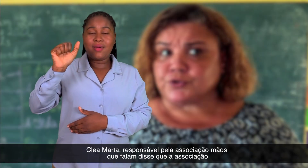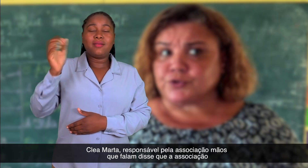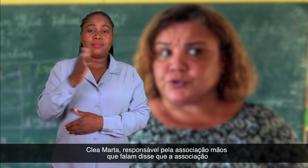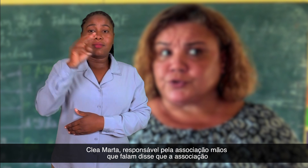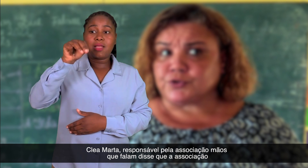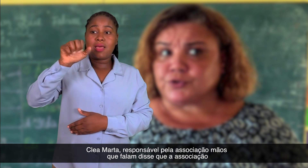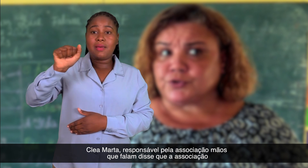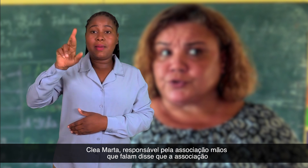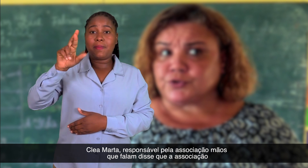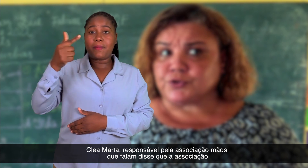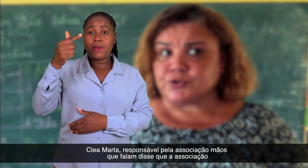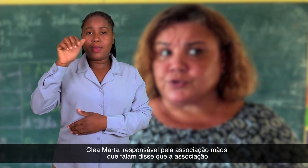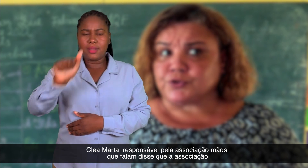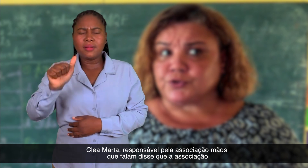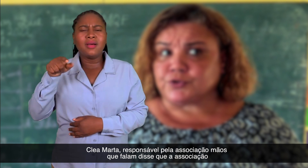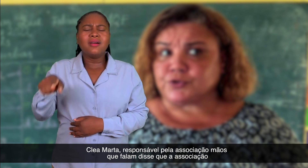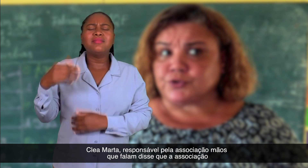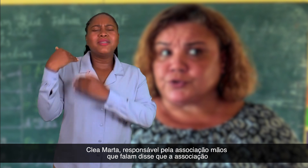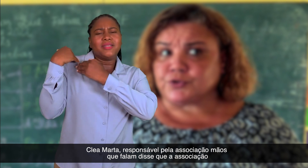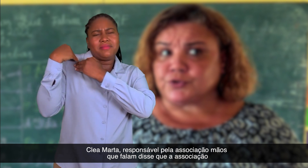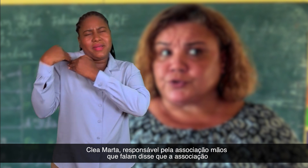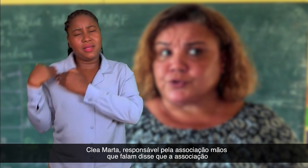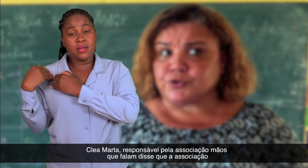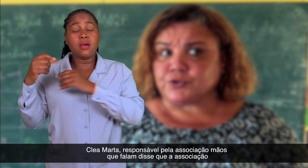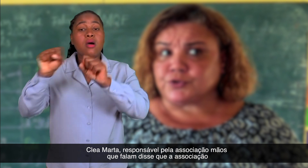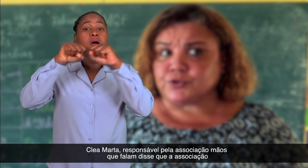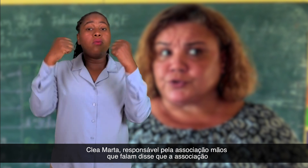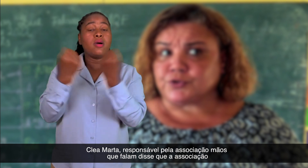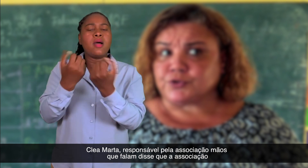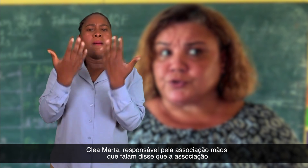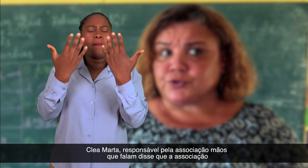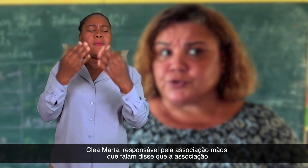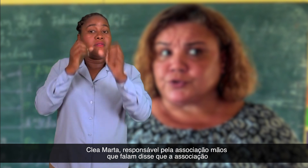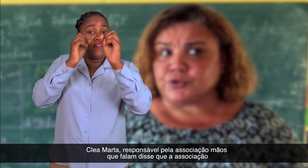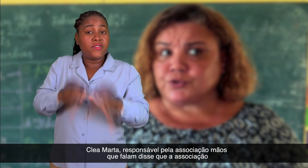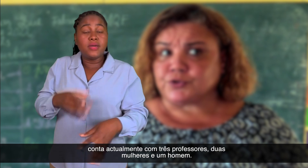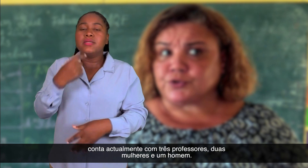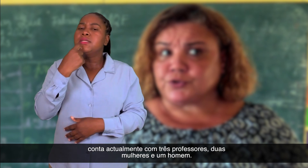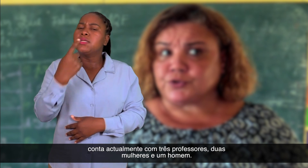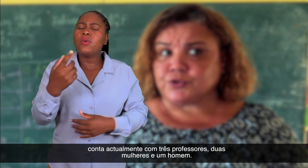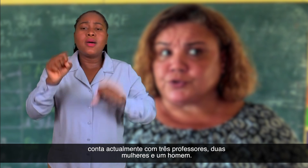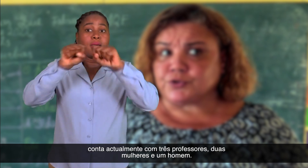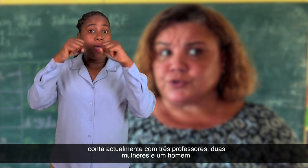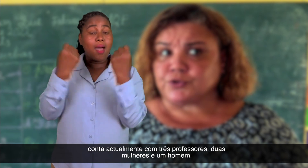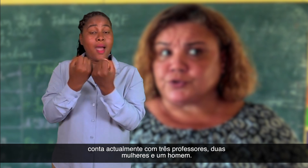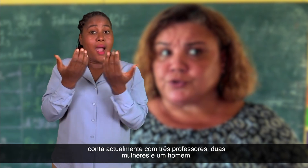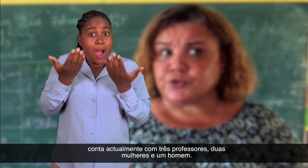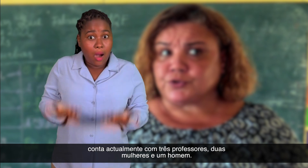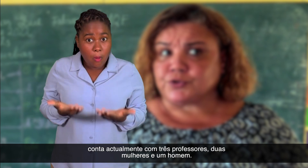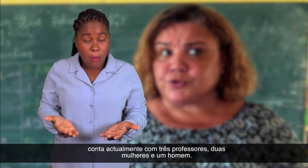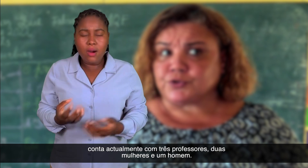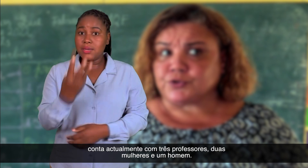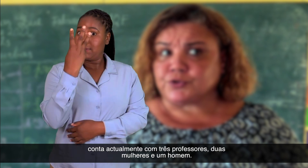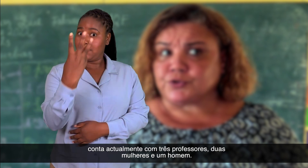Lea Marta, responsável pela associação Mãos que Falam, disse que a associação conta atualmente com três